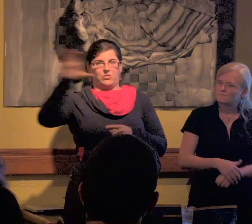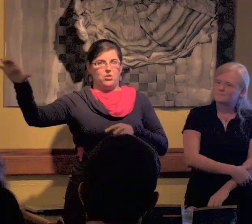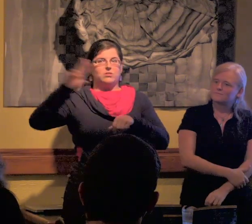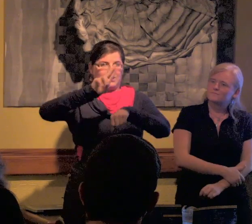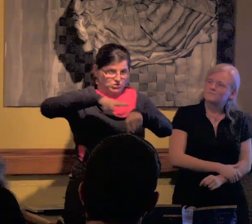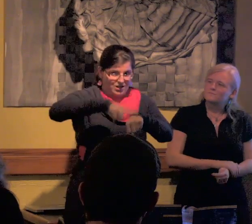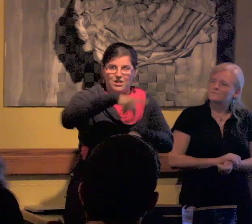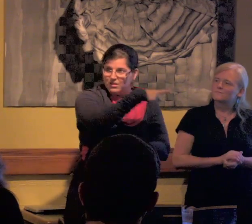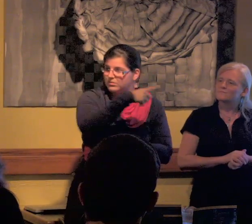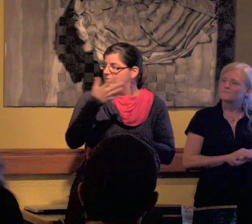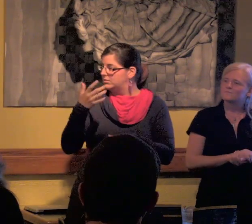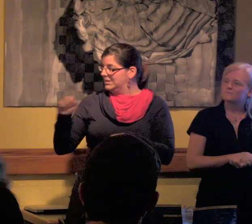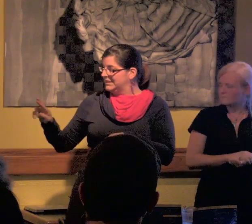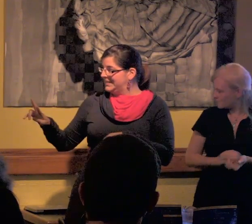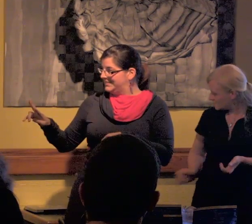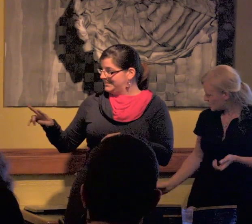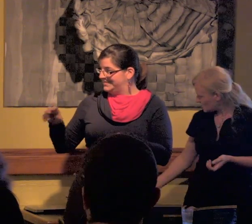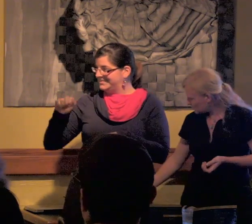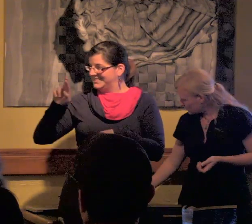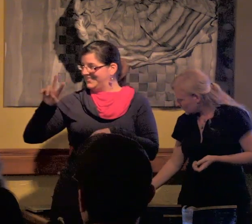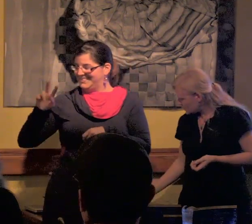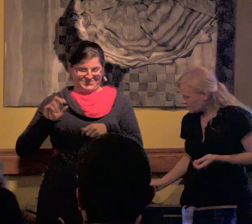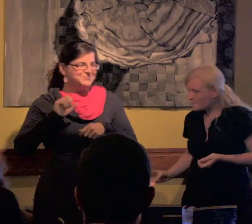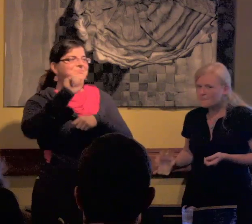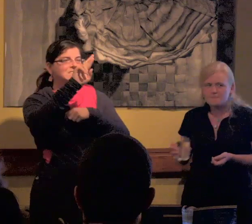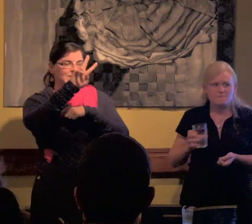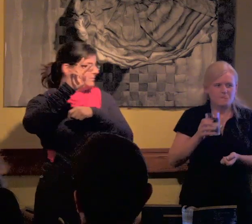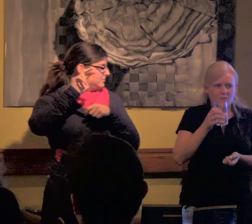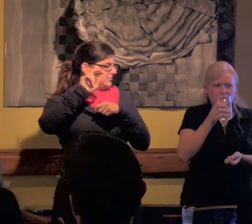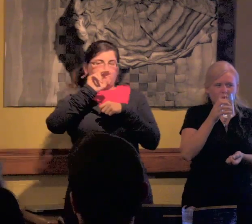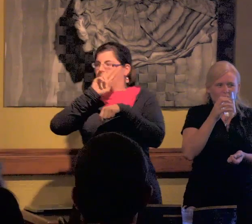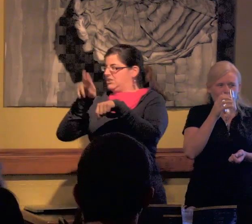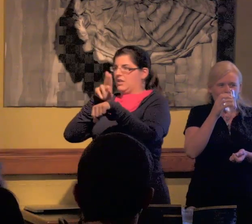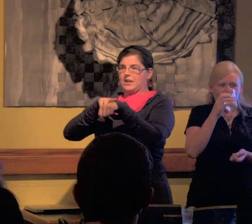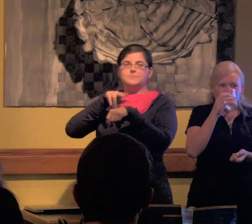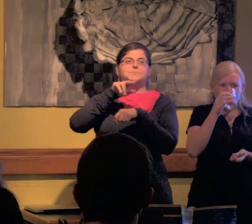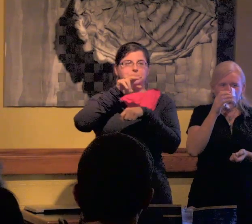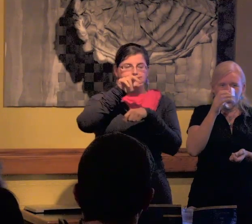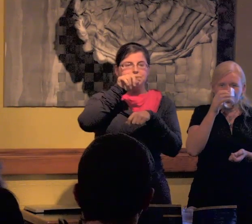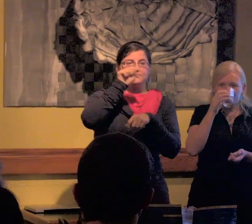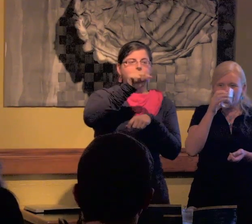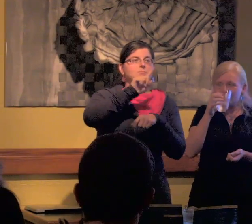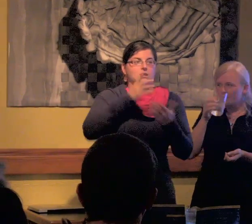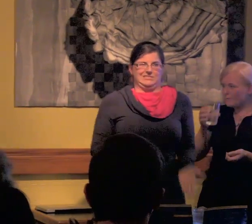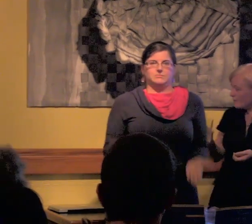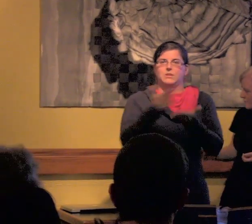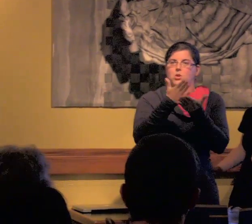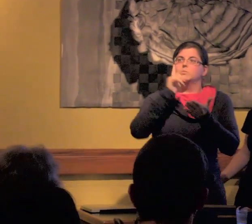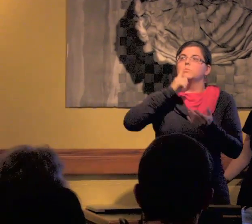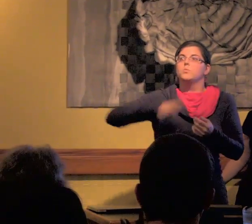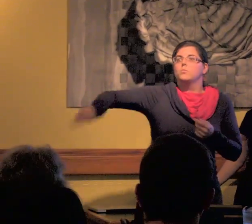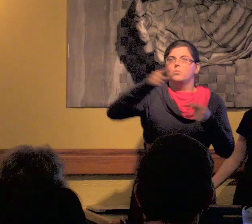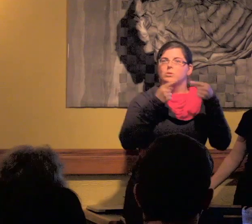en stage à l'étranger. Le service de relais vidéo, qu'on va dire le SRV, C'est un système